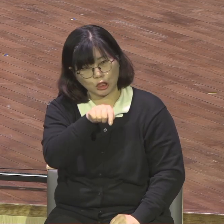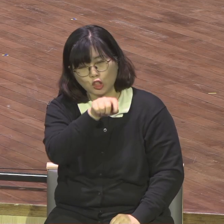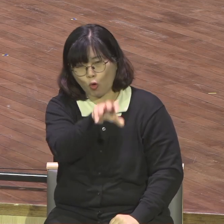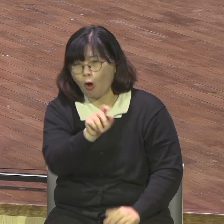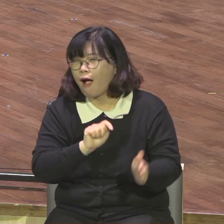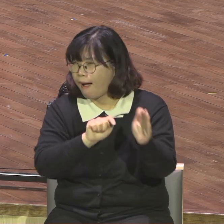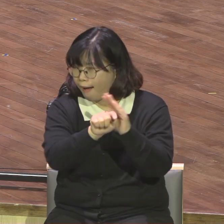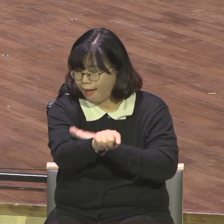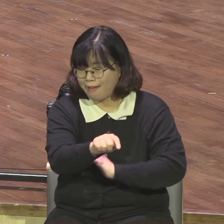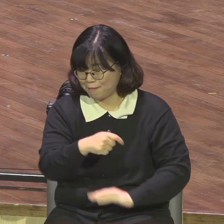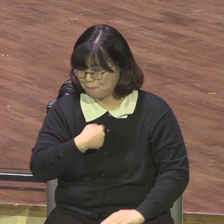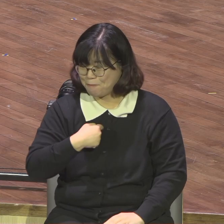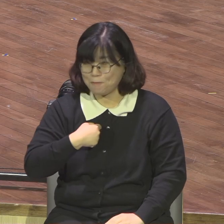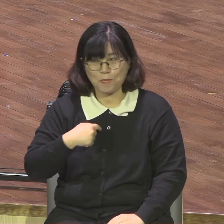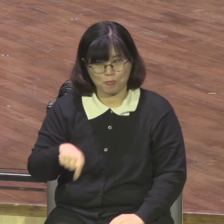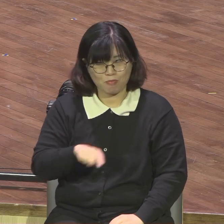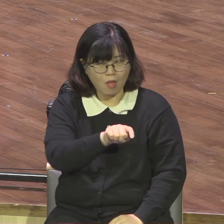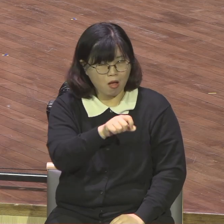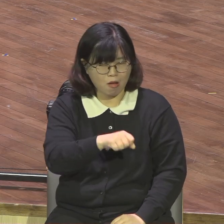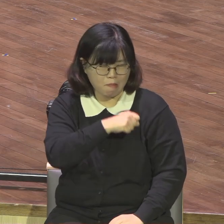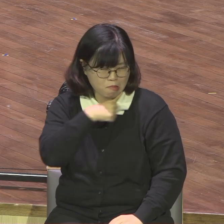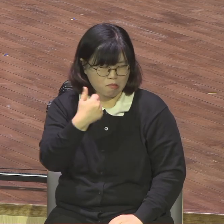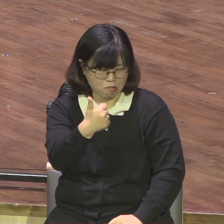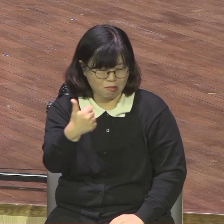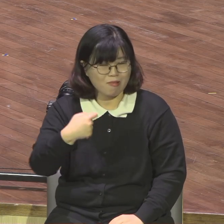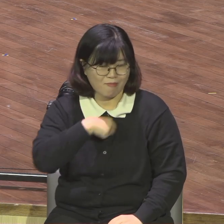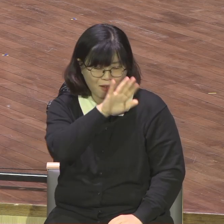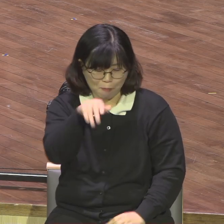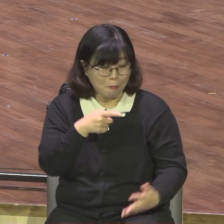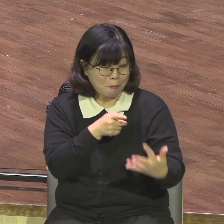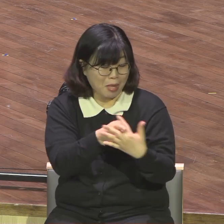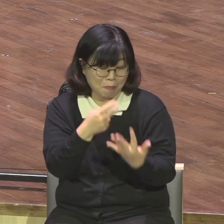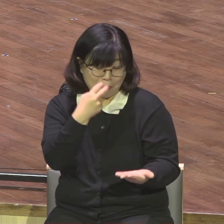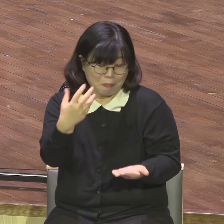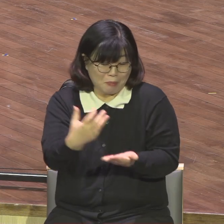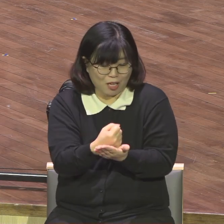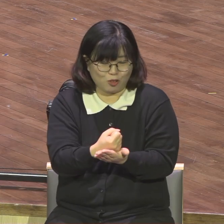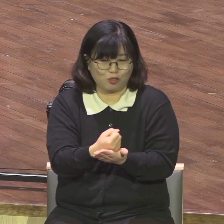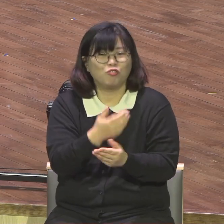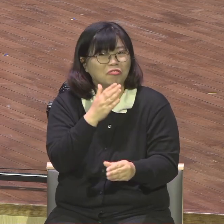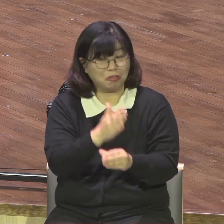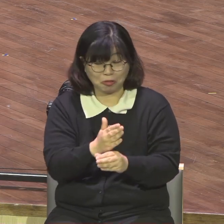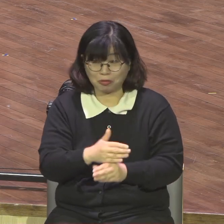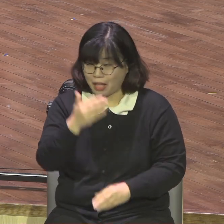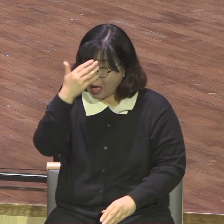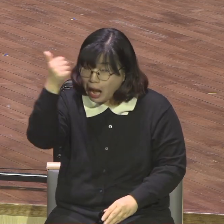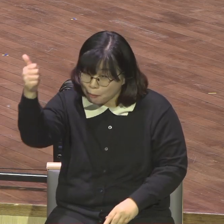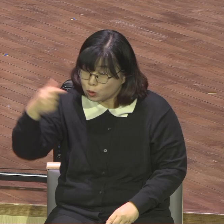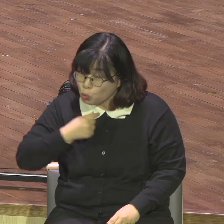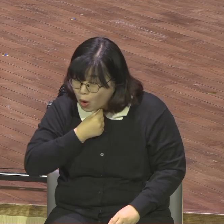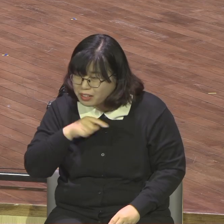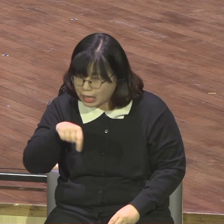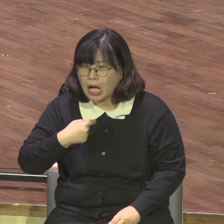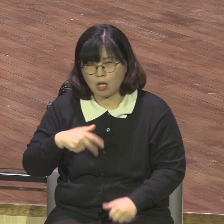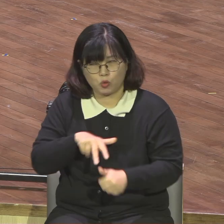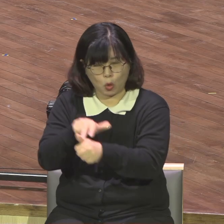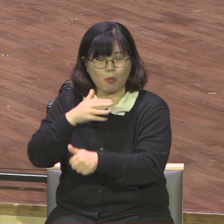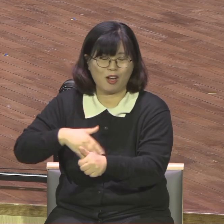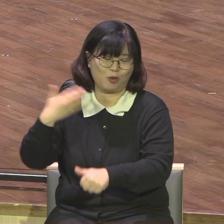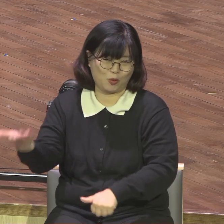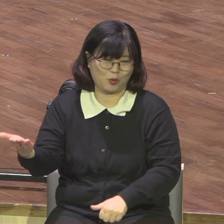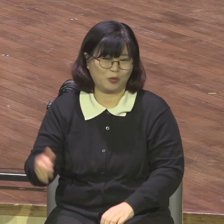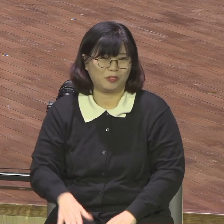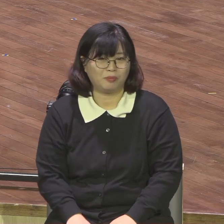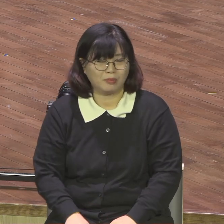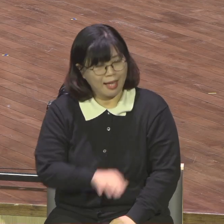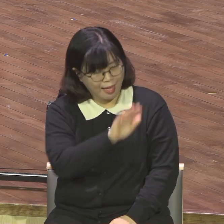있는데 할아버지도 필요하시면 이야기해 주세요. 제가 알려드릴게요. 으이구 크리스마스는 예수님 생일이라고.